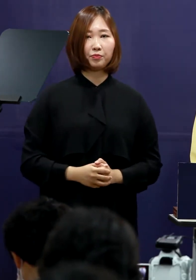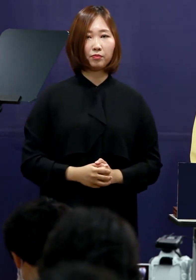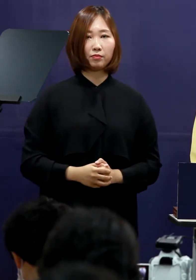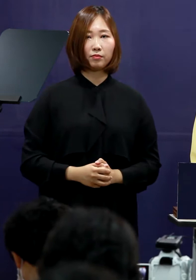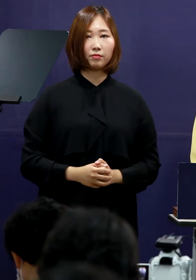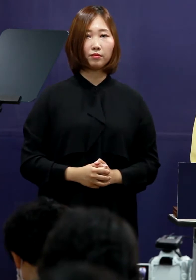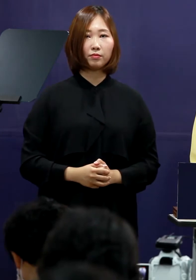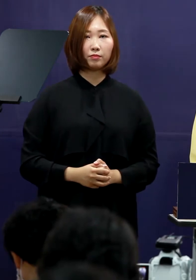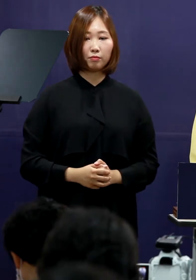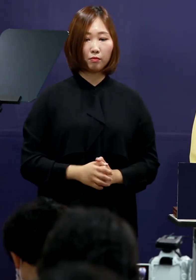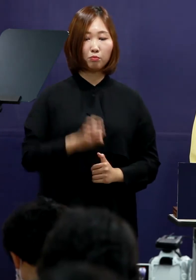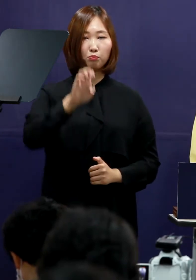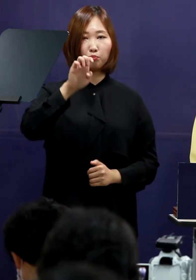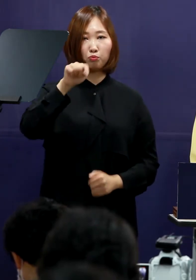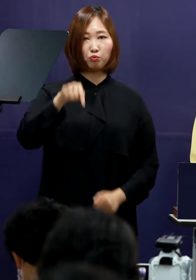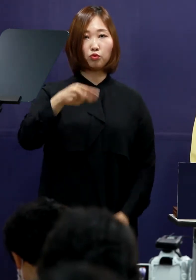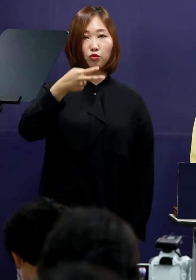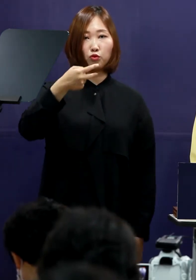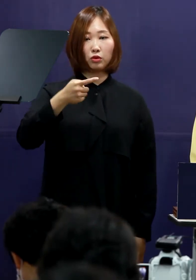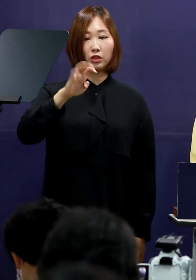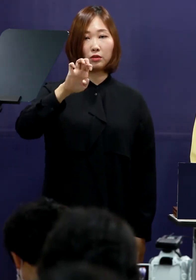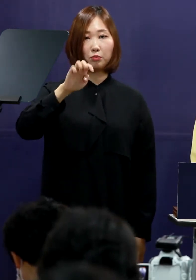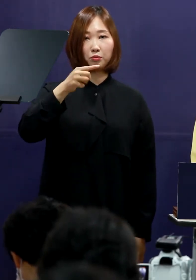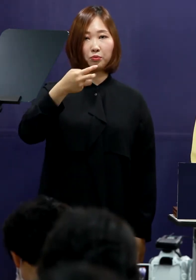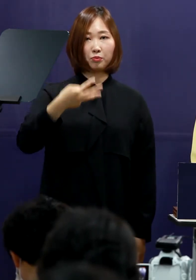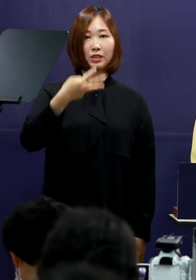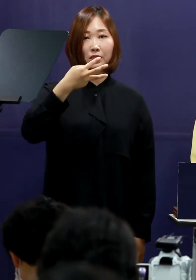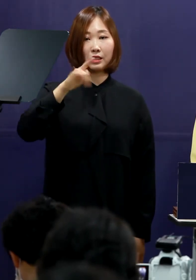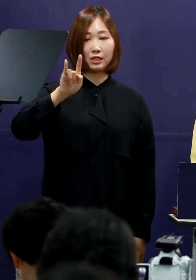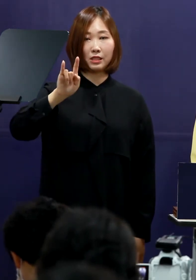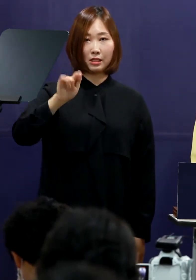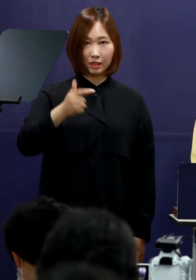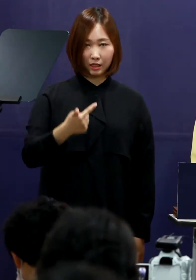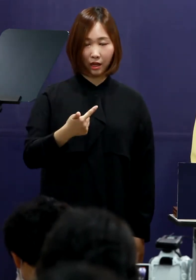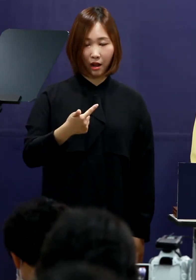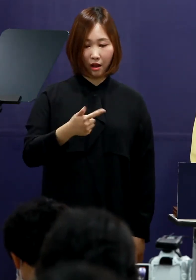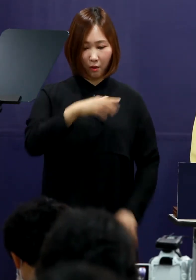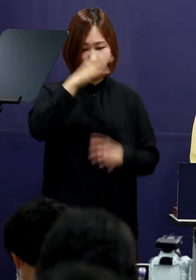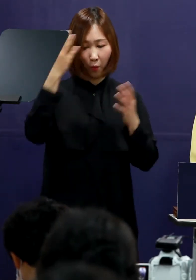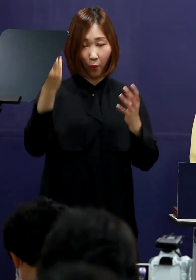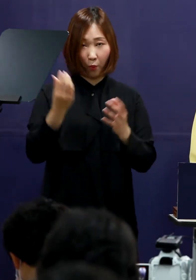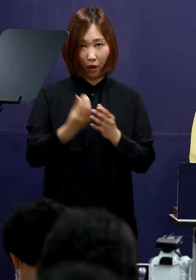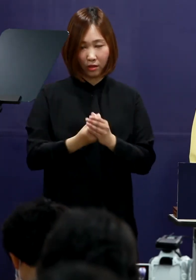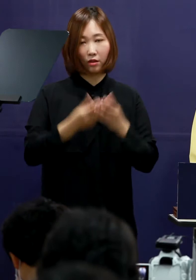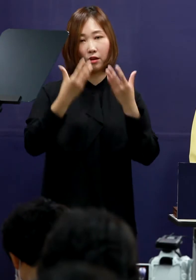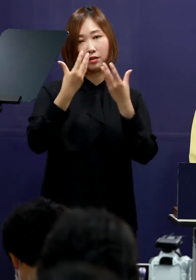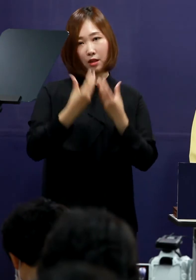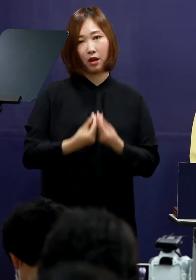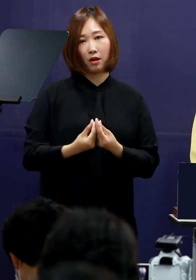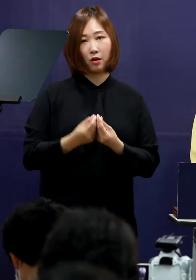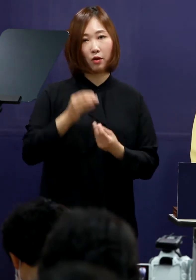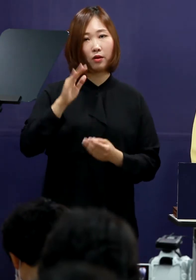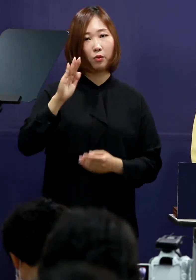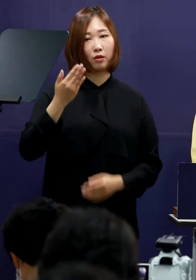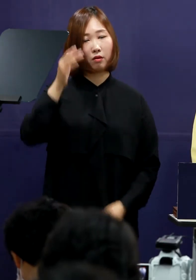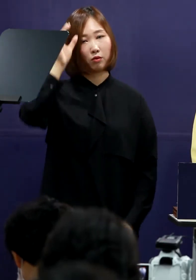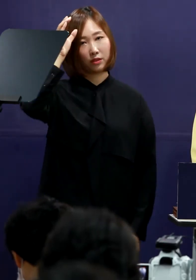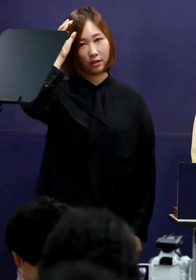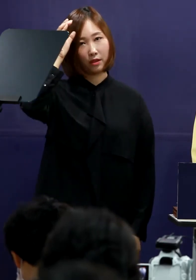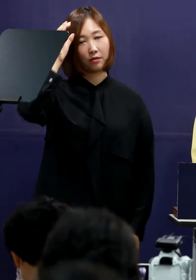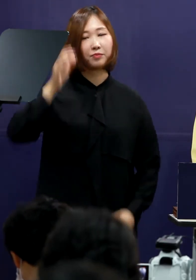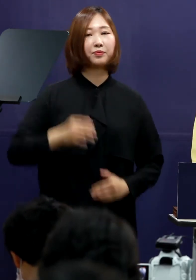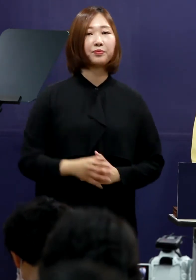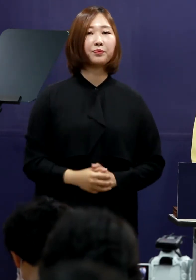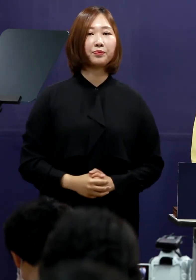소위 푸드플랜 완성의 모범적인 사례가 될 것으로 기대하고 있습니다. 시민